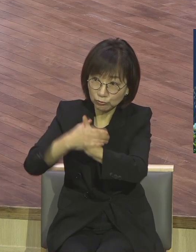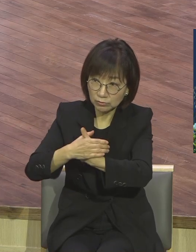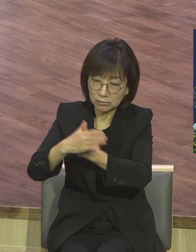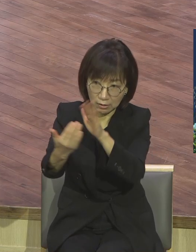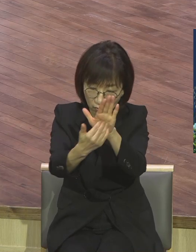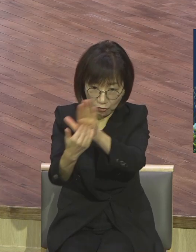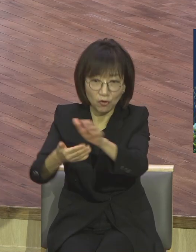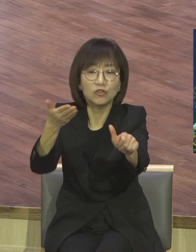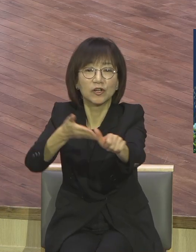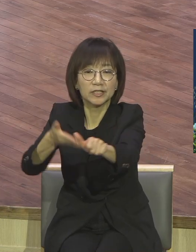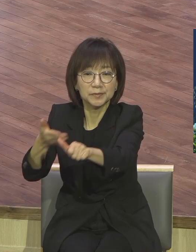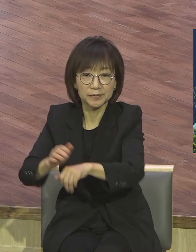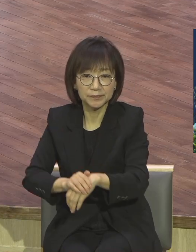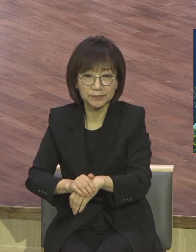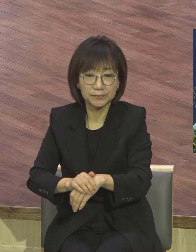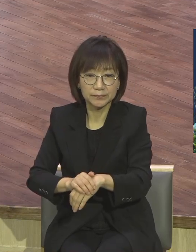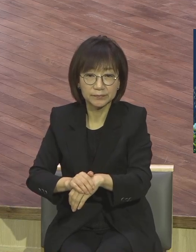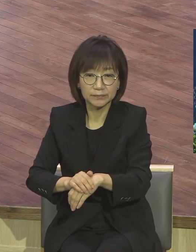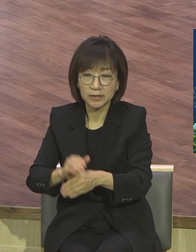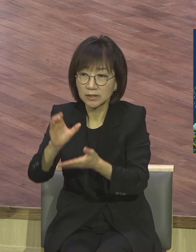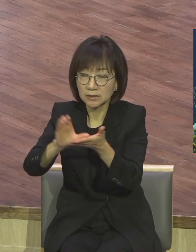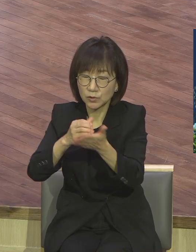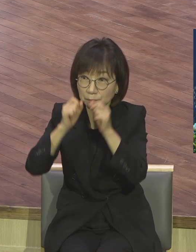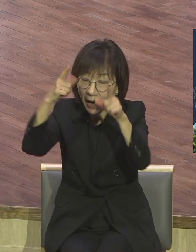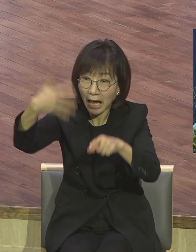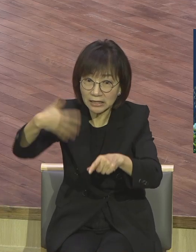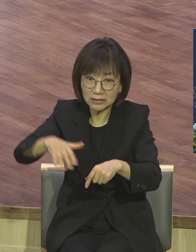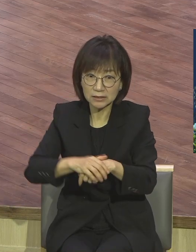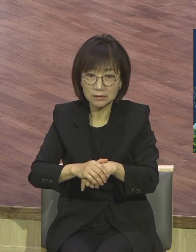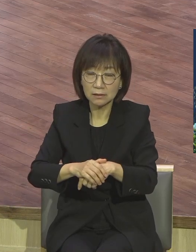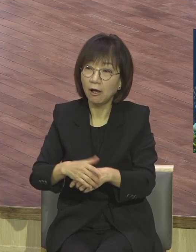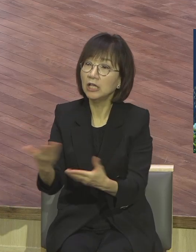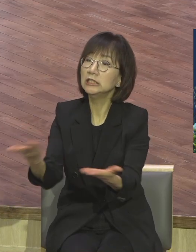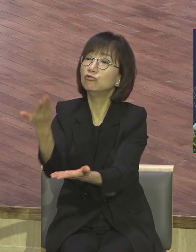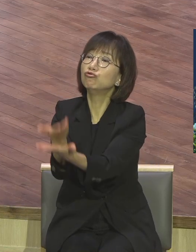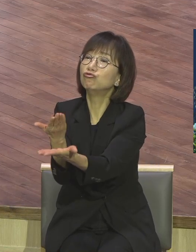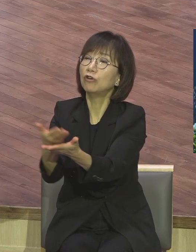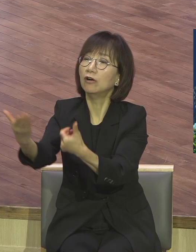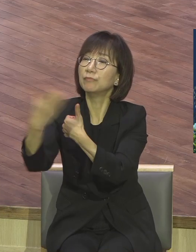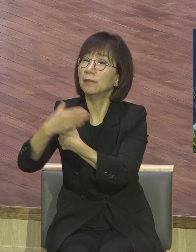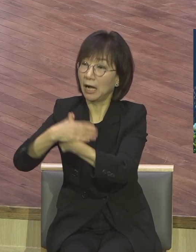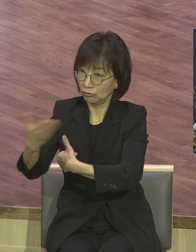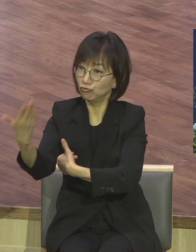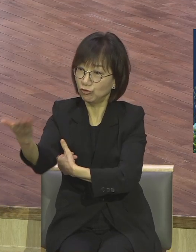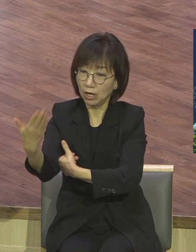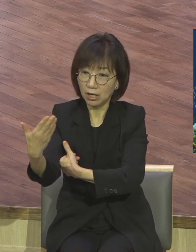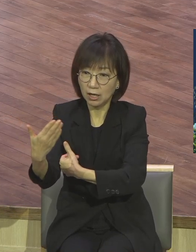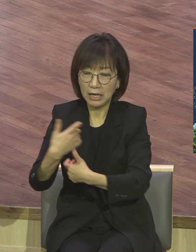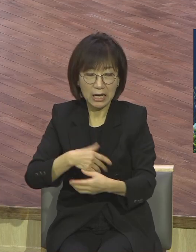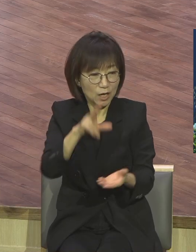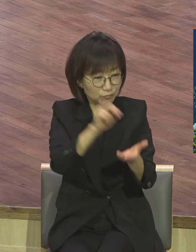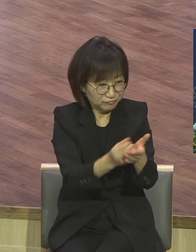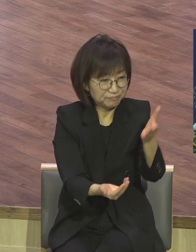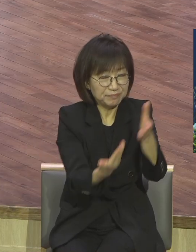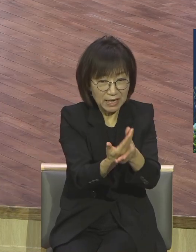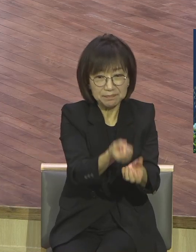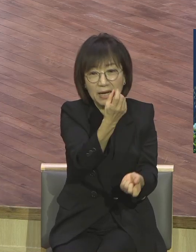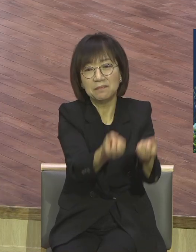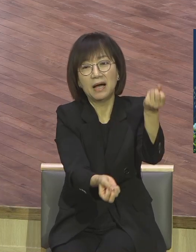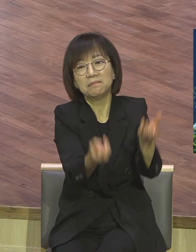바랍니다. 답도 안 나온 사람이 일을 하니까 문제를 일으키잖아요. 계속 자기 생각, 자기 수준,